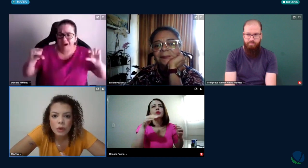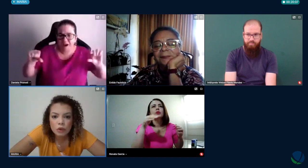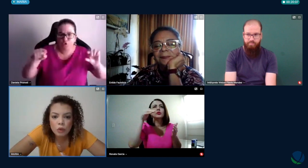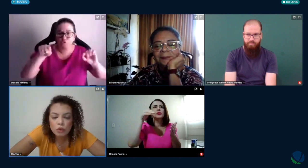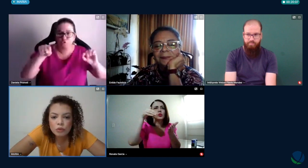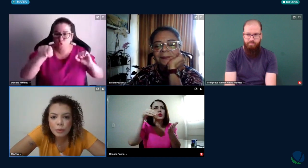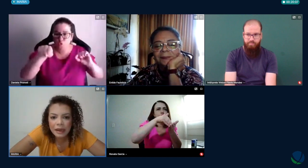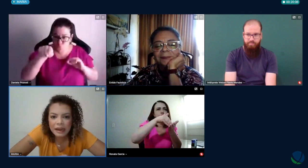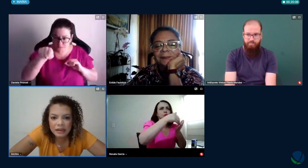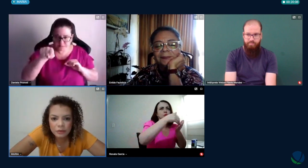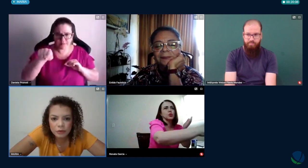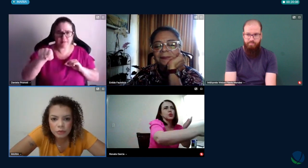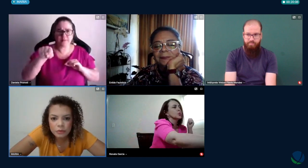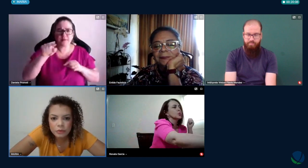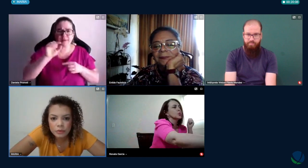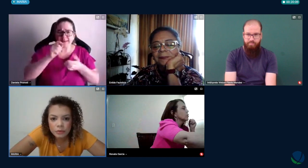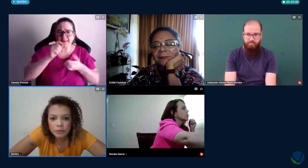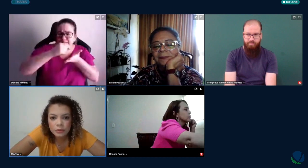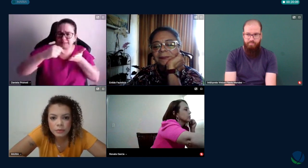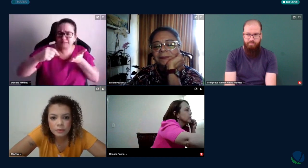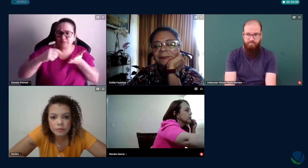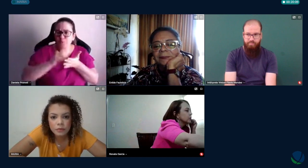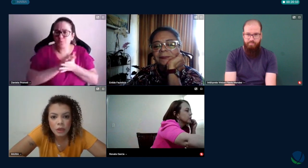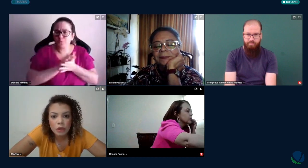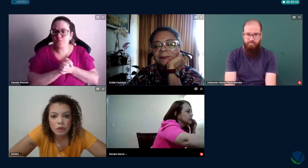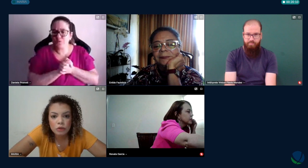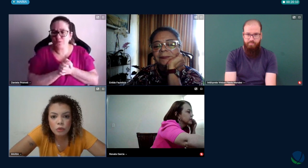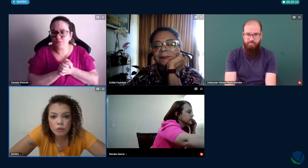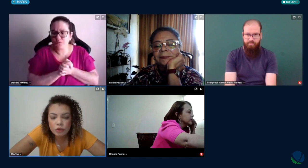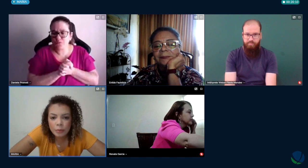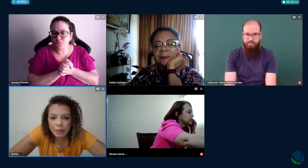Isso, no último parágrafo,